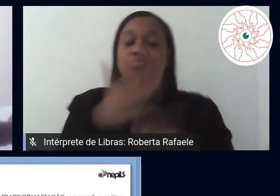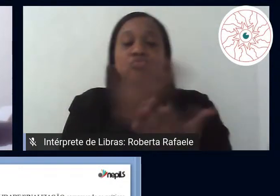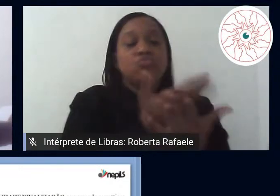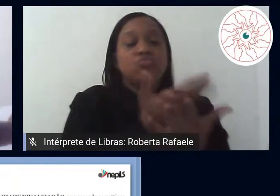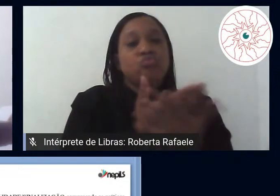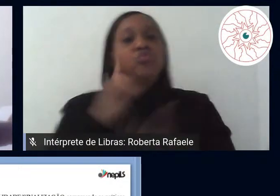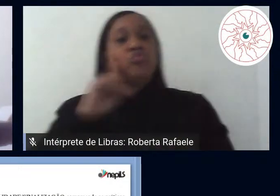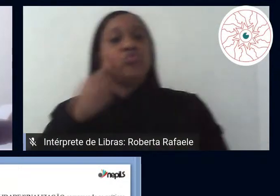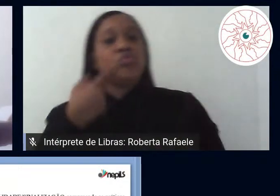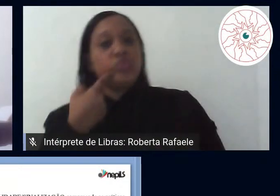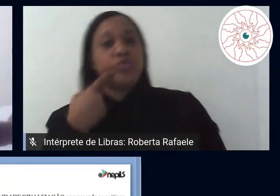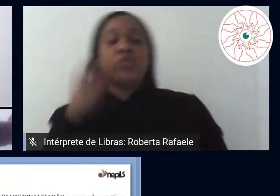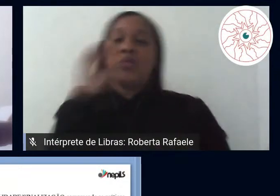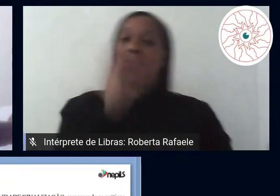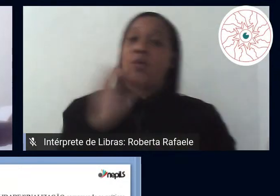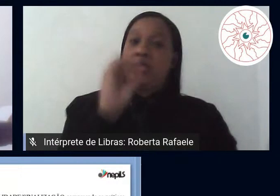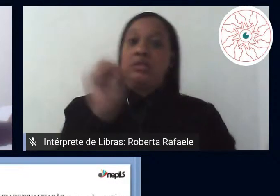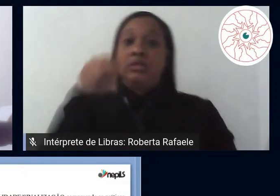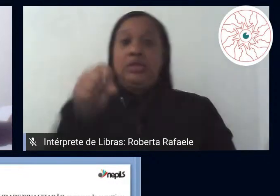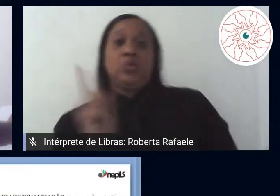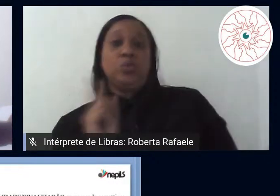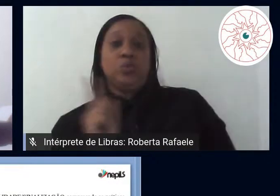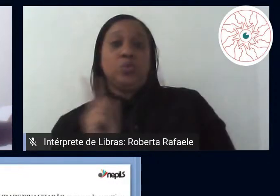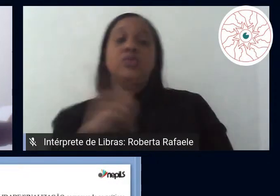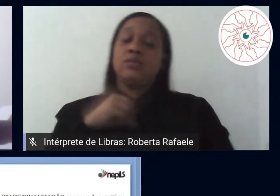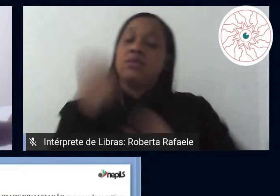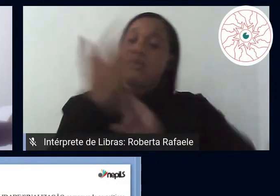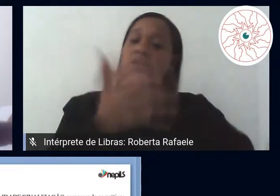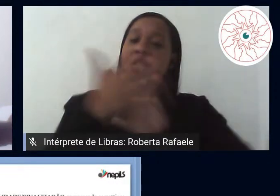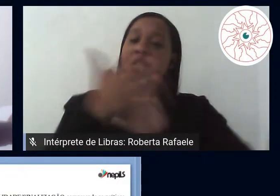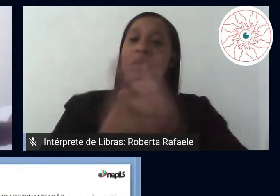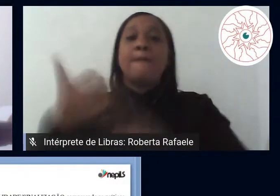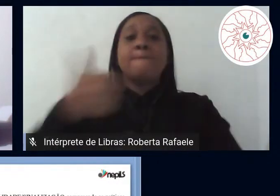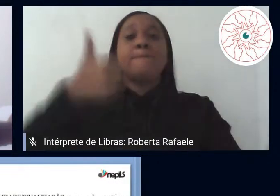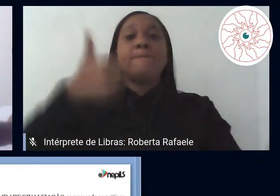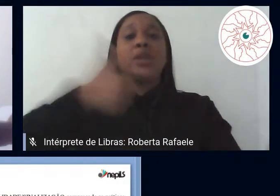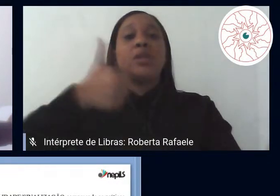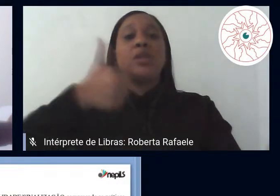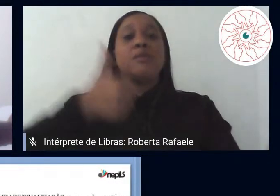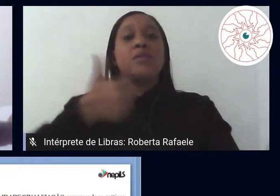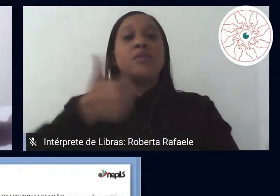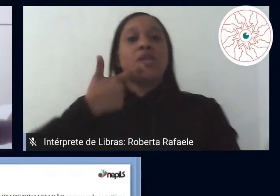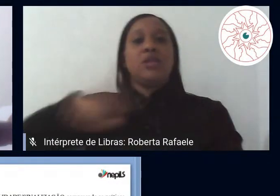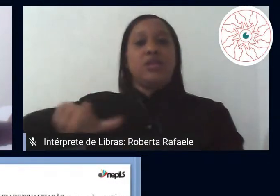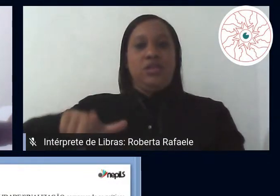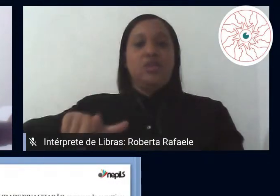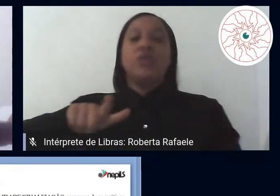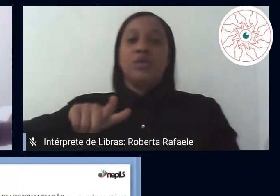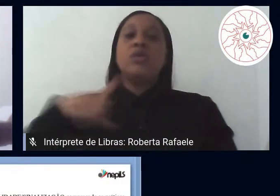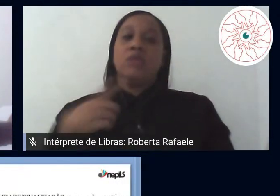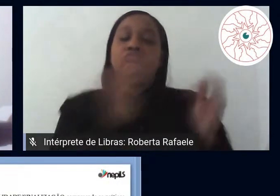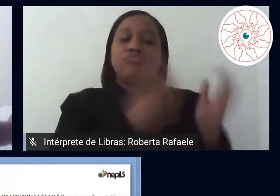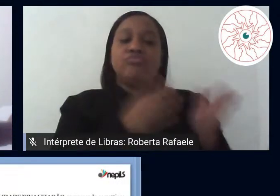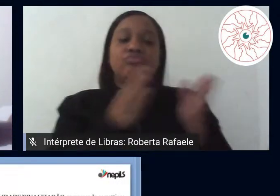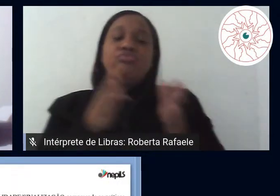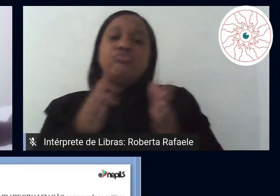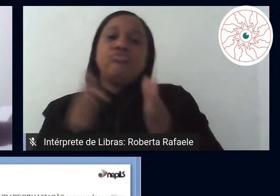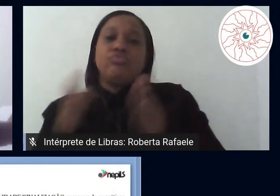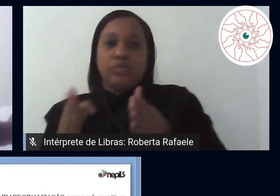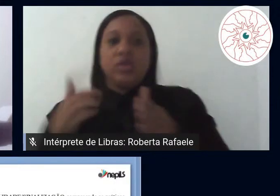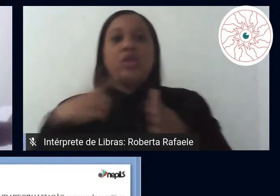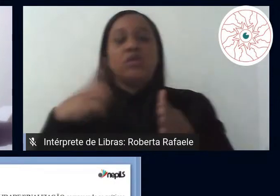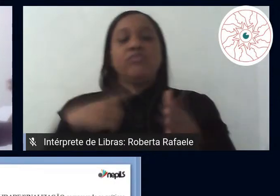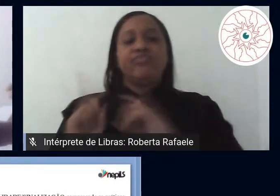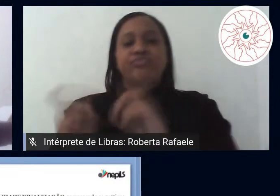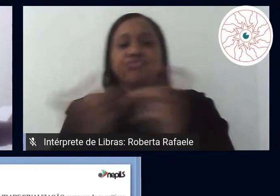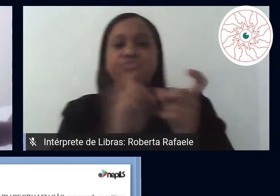surdos, oralizados ou não, que tem na Libra sua primeira língua, com ou sem contato, face a face, como, por exemplo, aula dialogada,